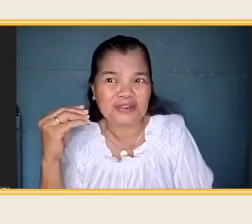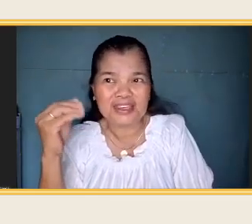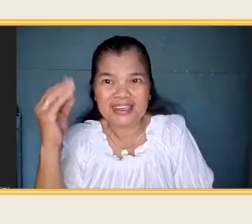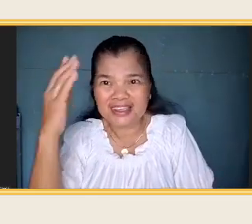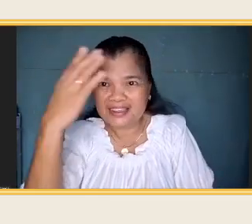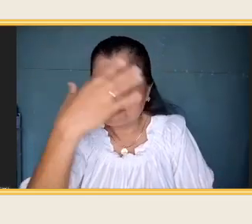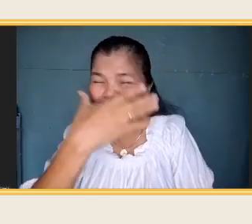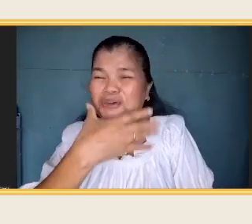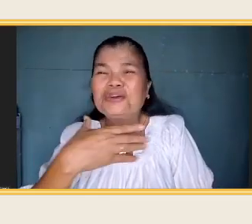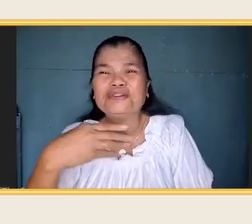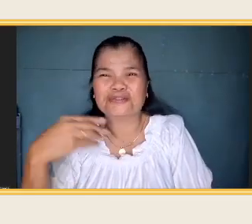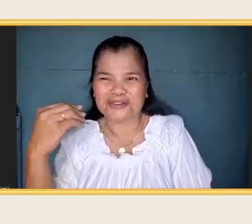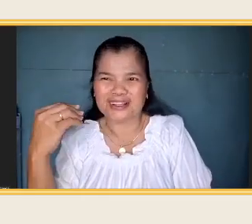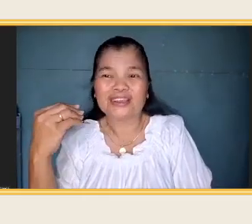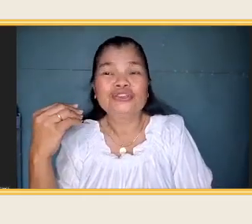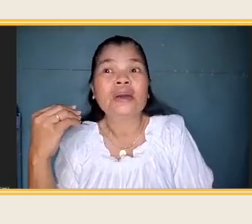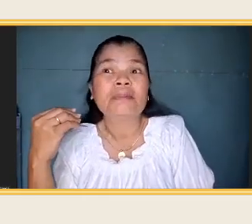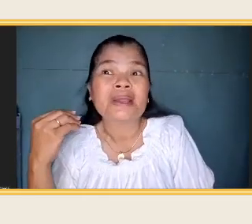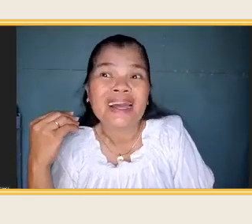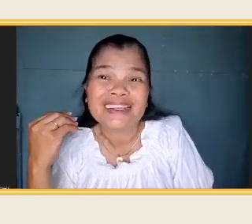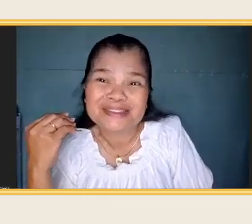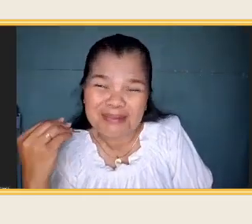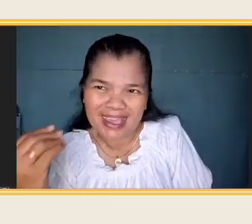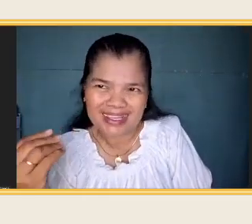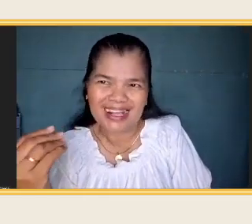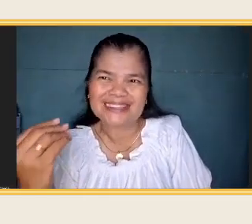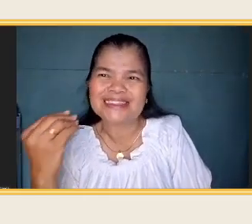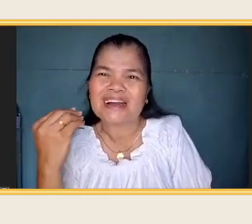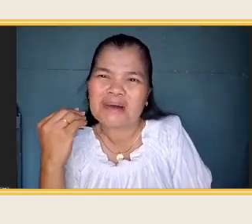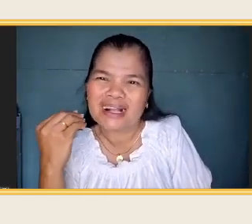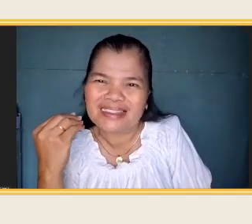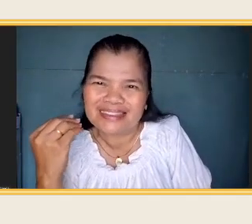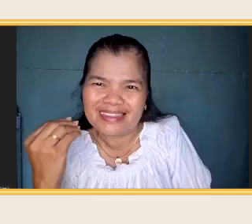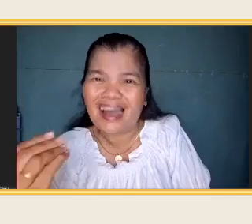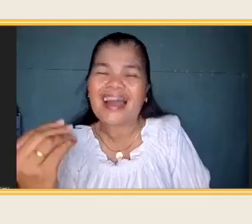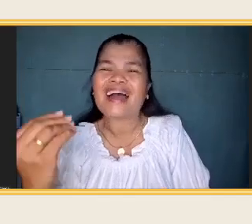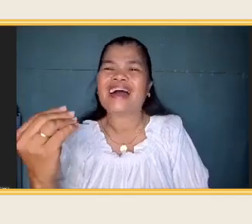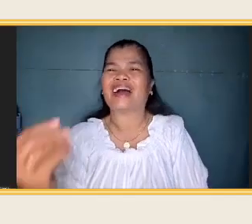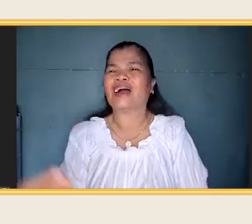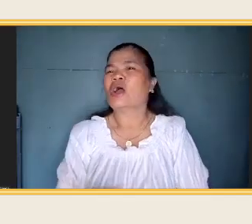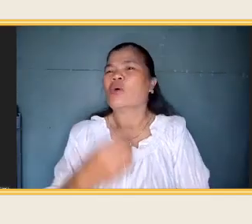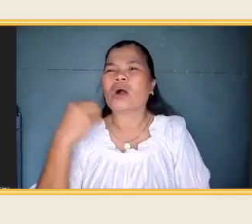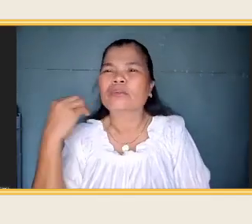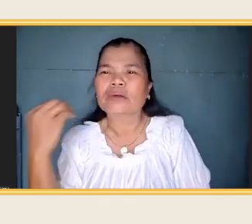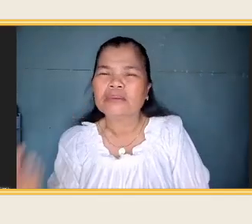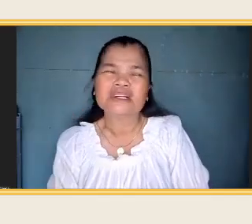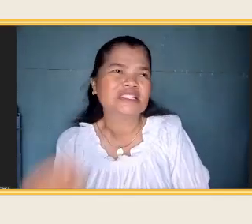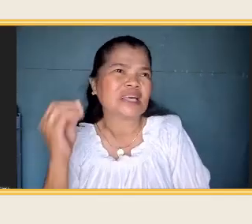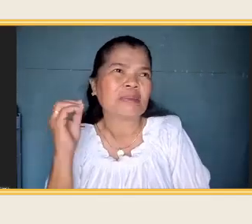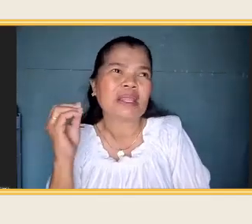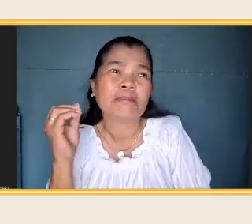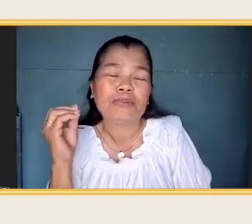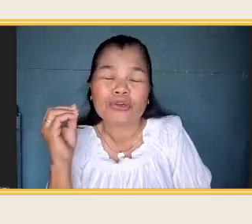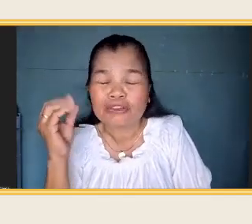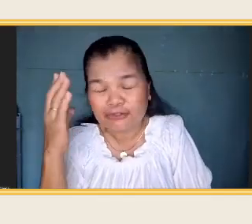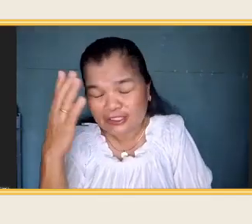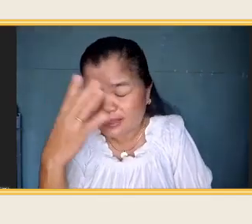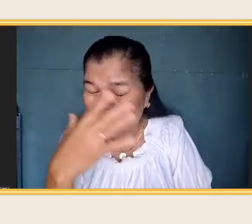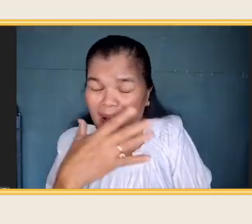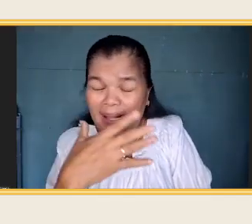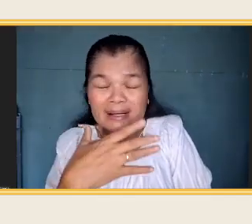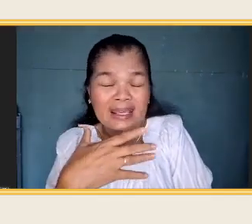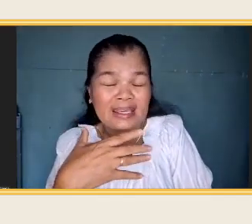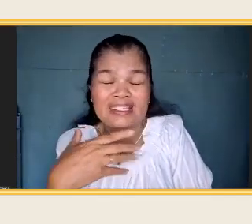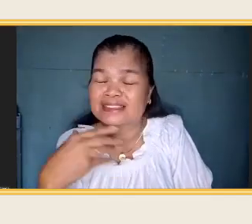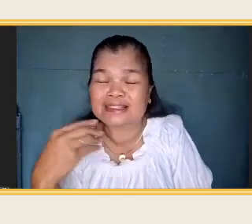O. Beautiful. Siyempre nakasmile ka kasi nga maganda. Huwag kang magsasabi ng beautiful